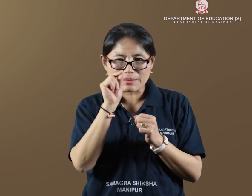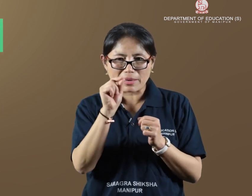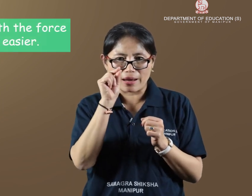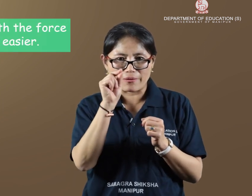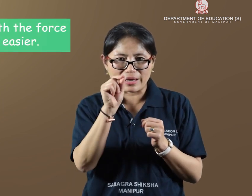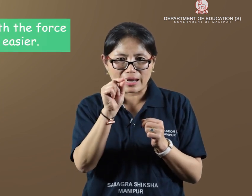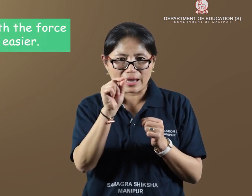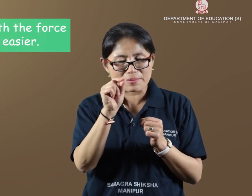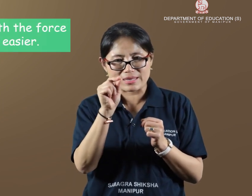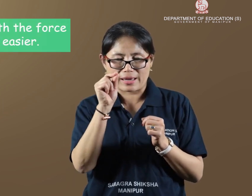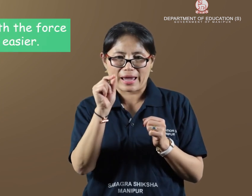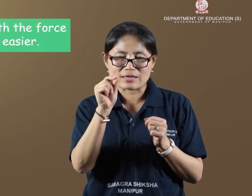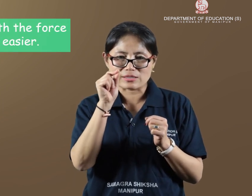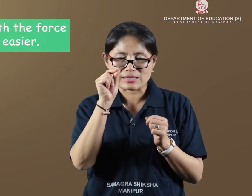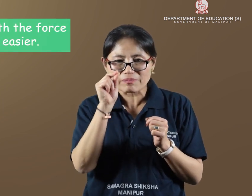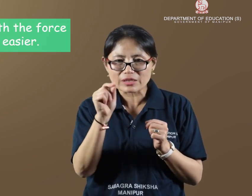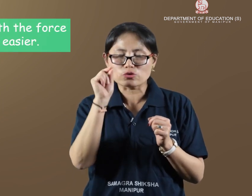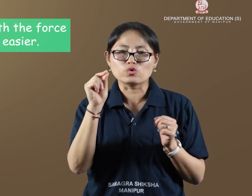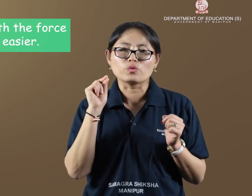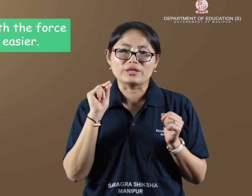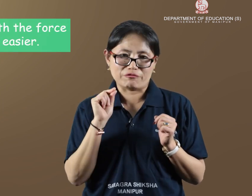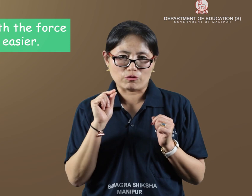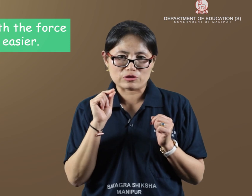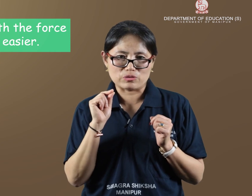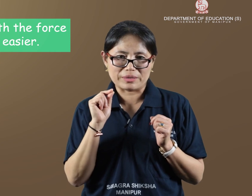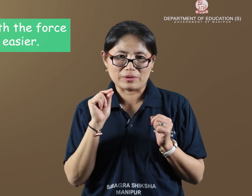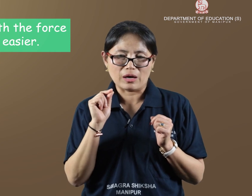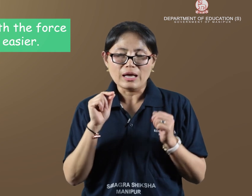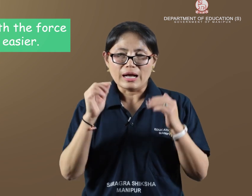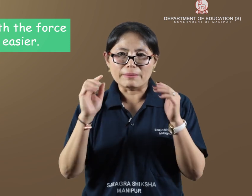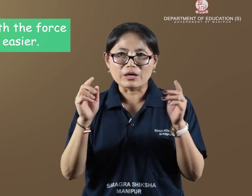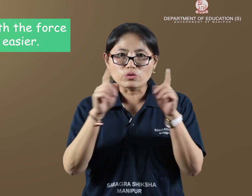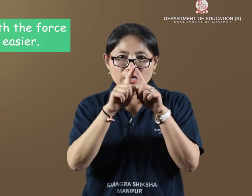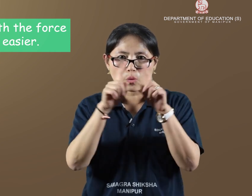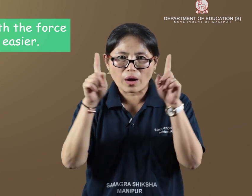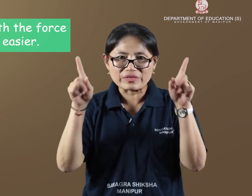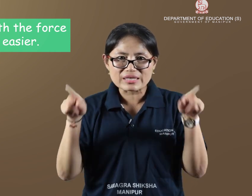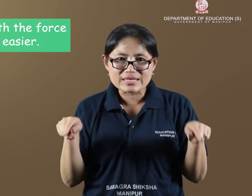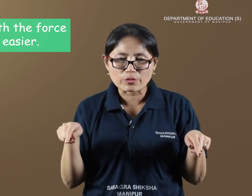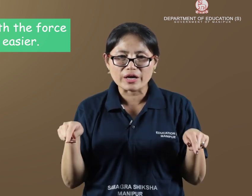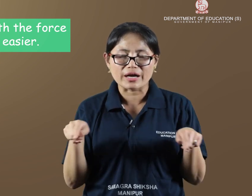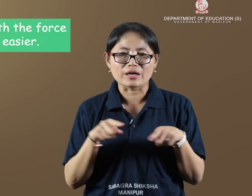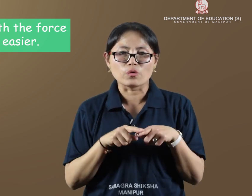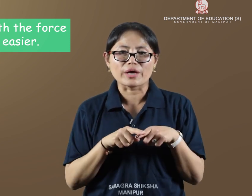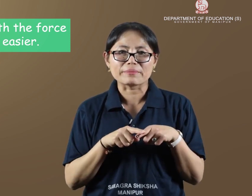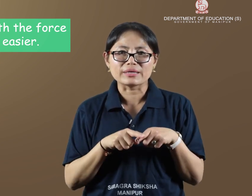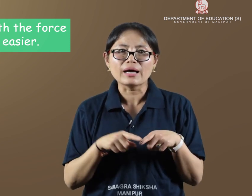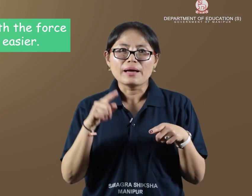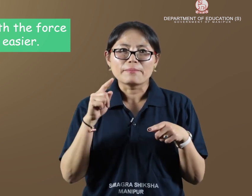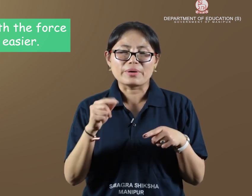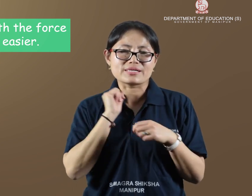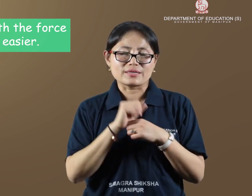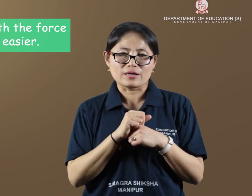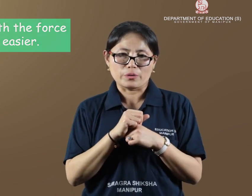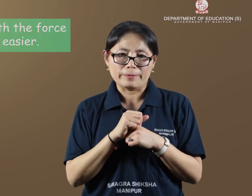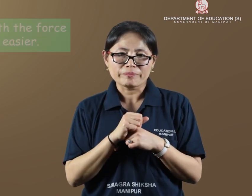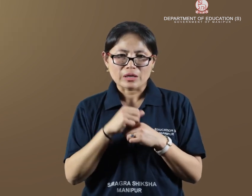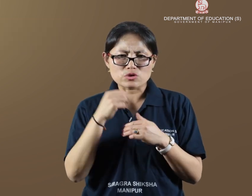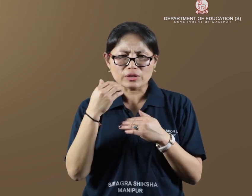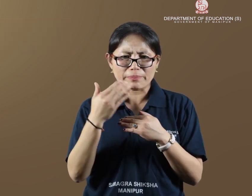some area haibase has something to do with the force to neighbor ko. And the madugi quantity sa kwen kari kawi haibada, pressure kawi. So the